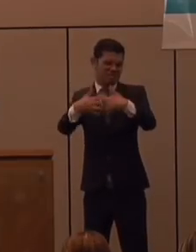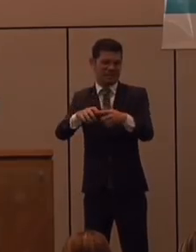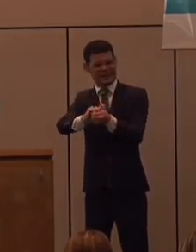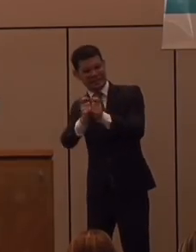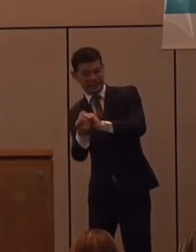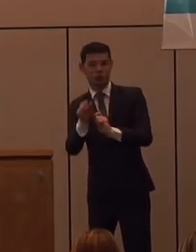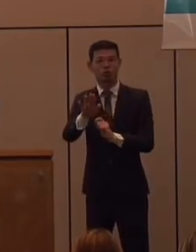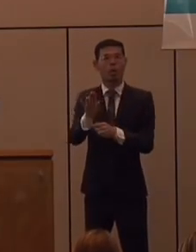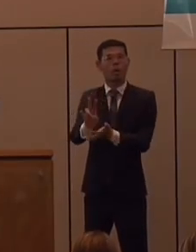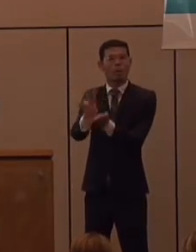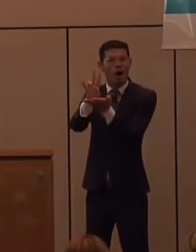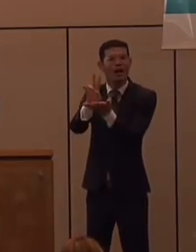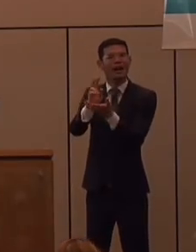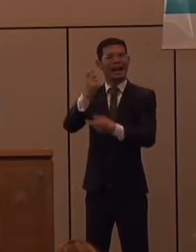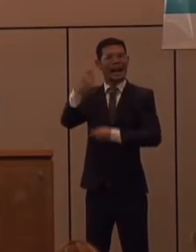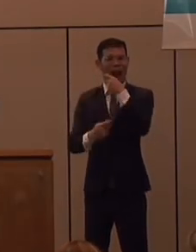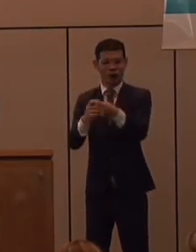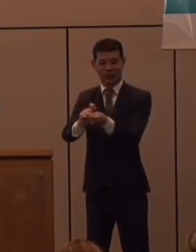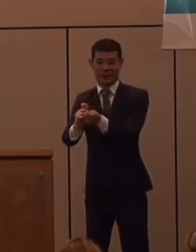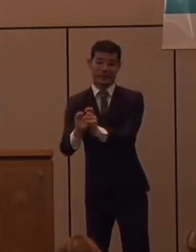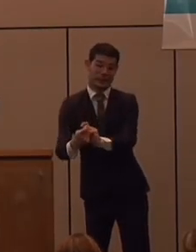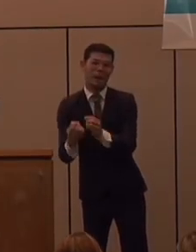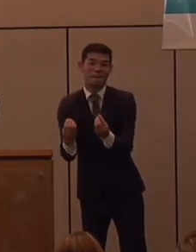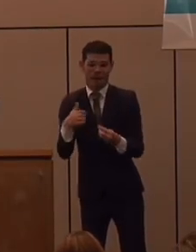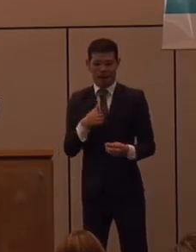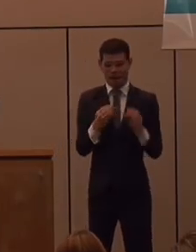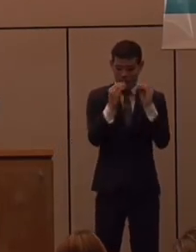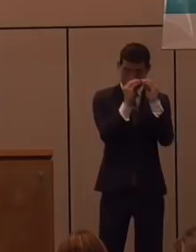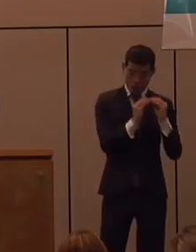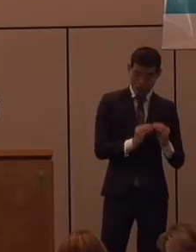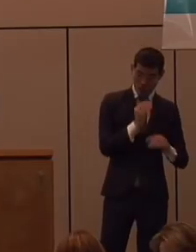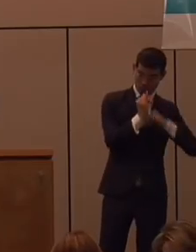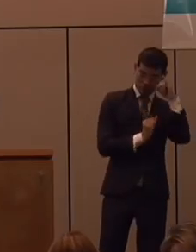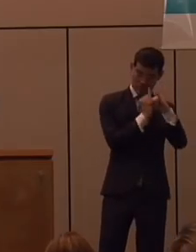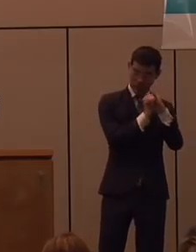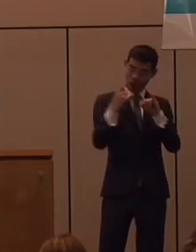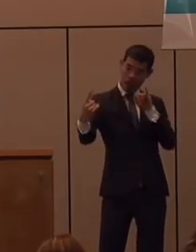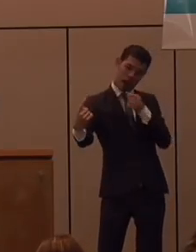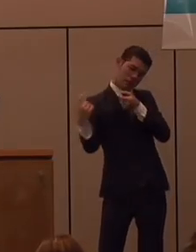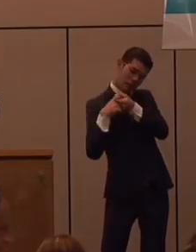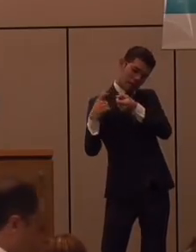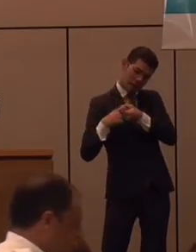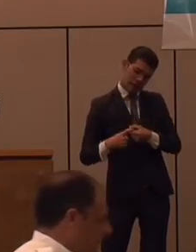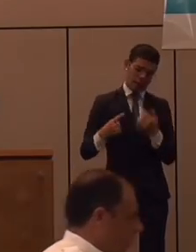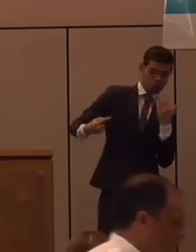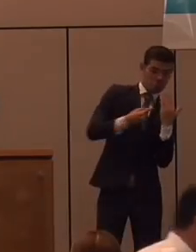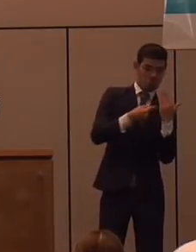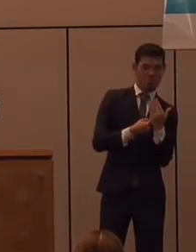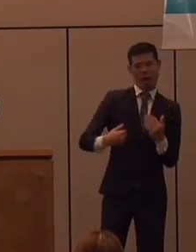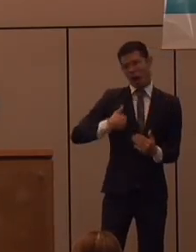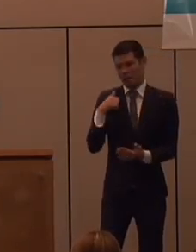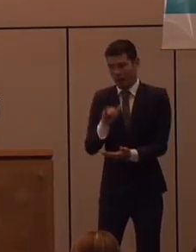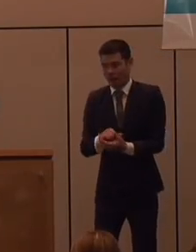pues puedan también entonces aprovechar esos acuerdos internacionales quiero aprovechar y que